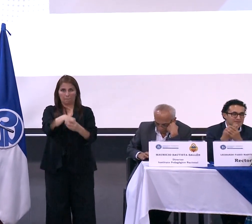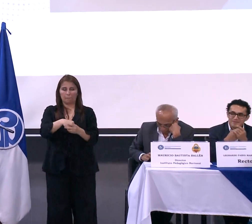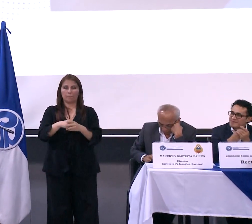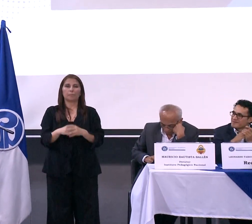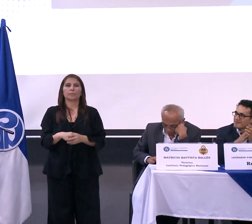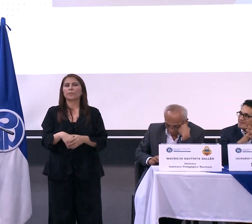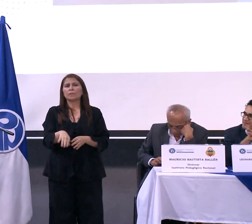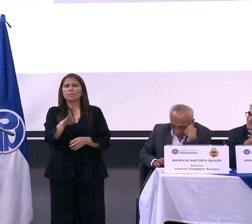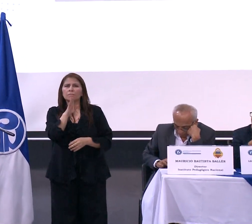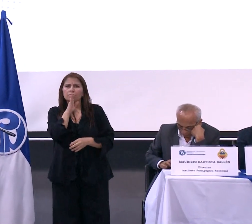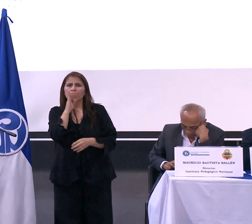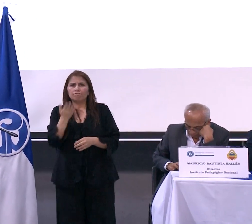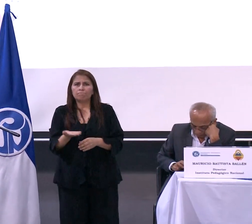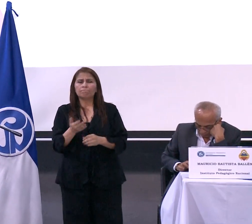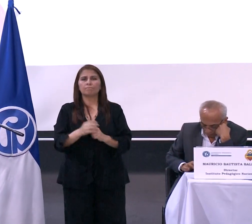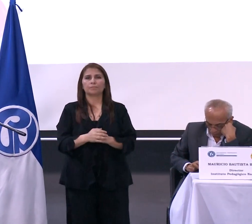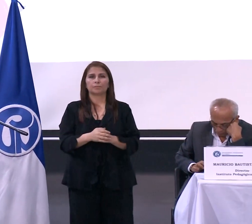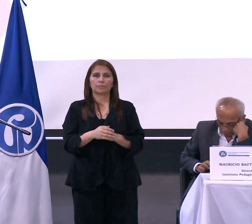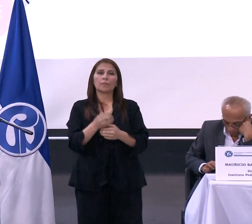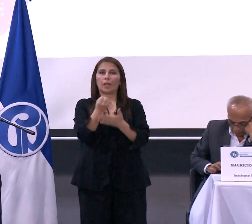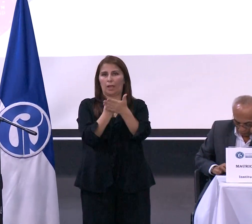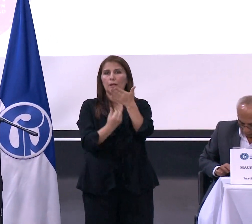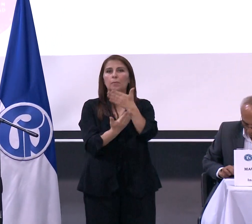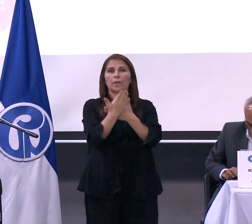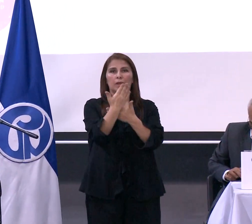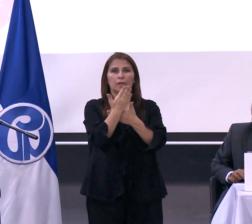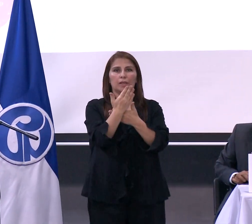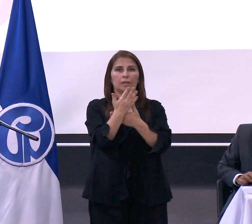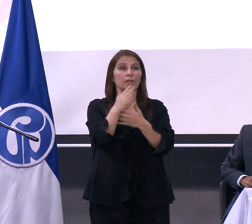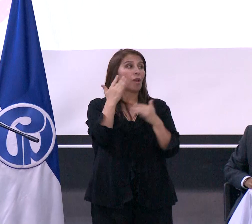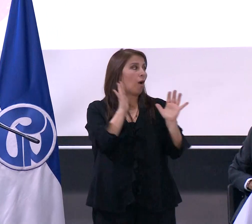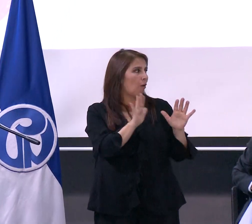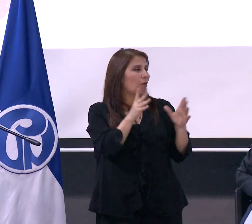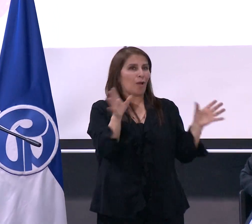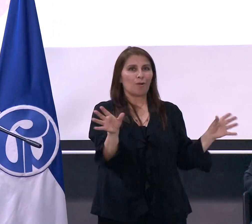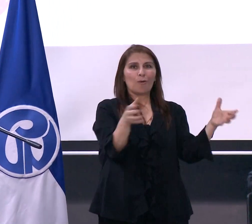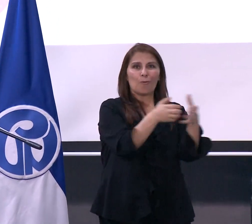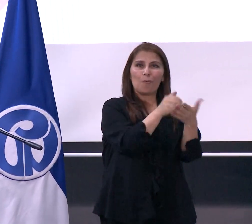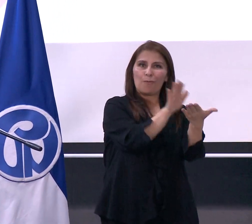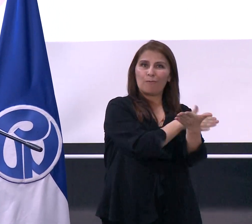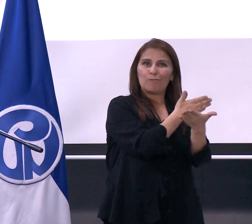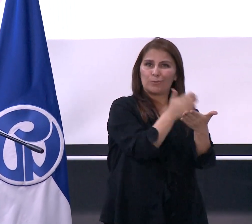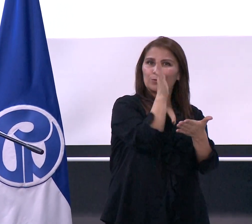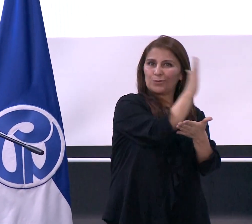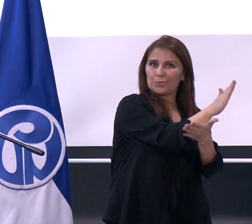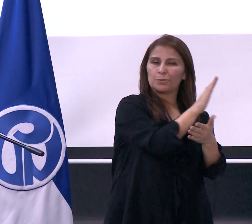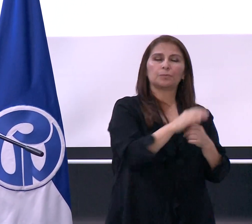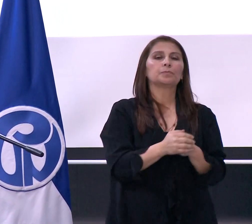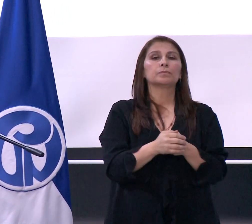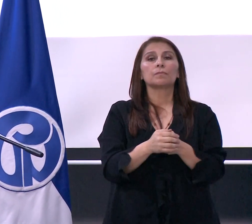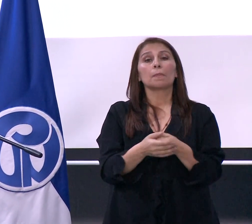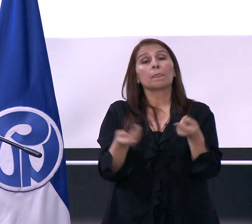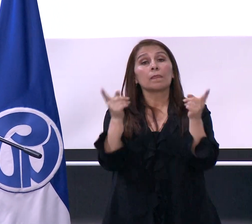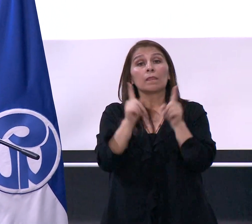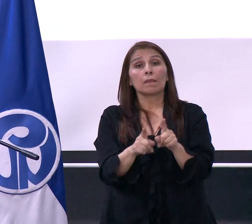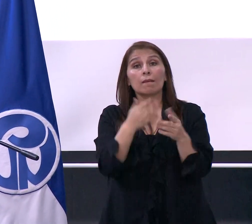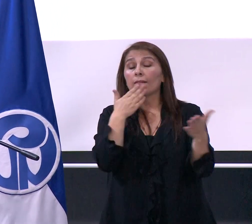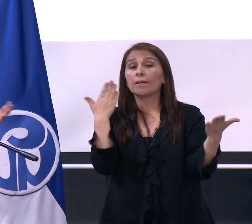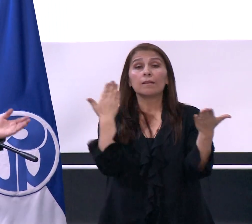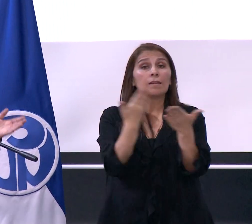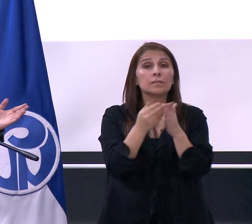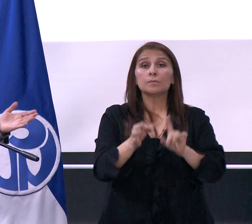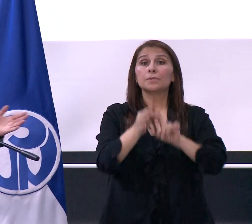entre ellos felipe n y la orquesta que ahorita era su intervención y también quiero agradecer especialmente